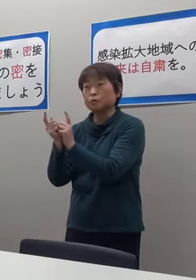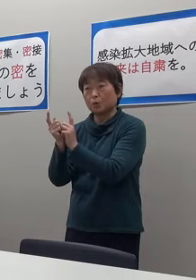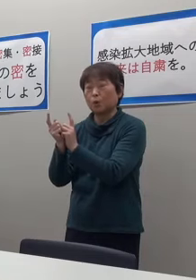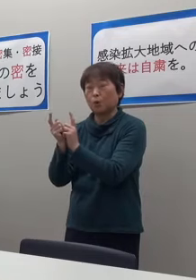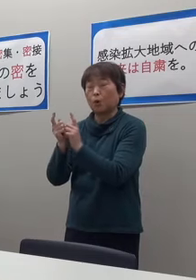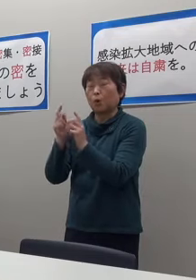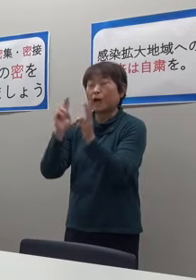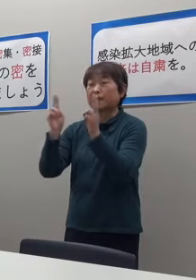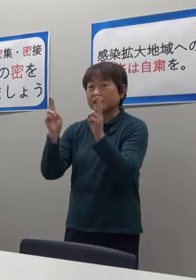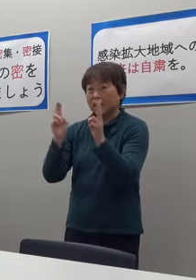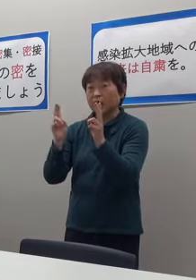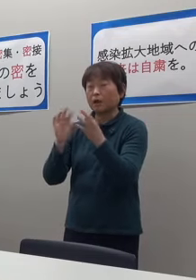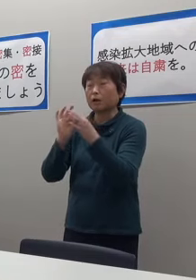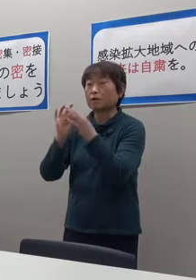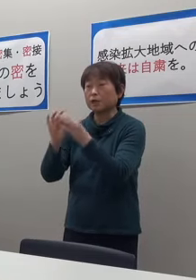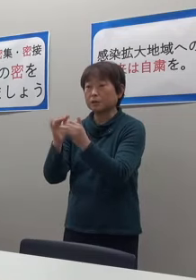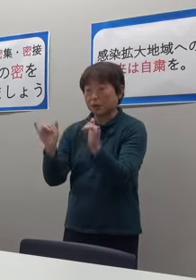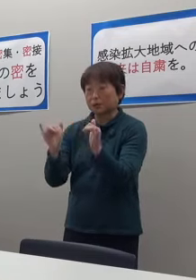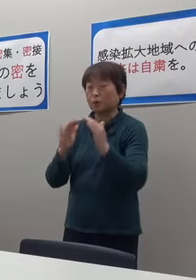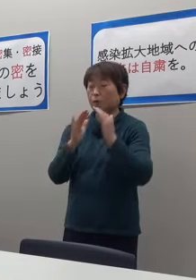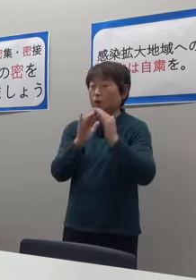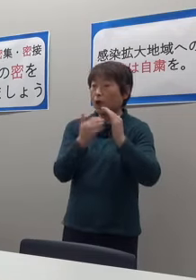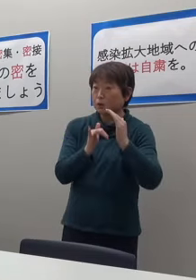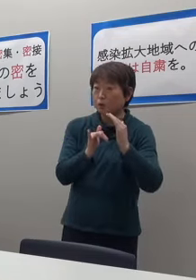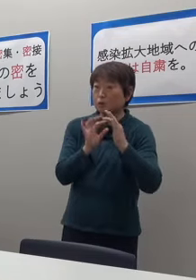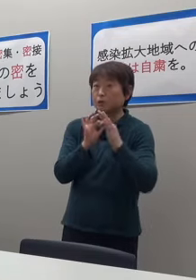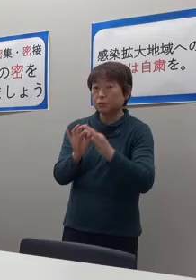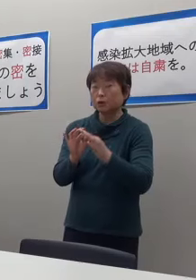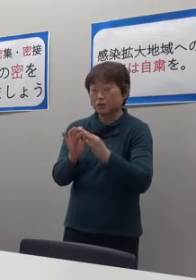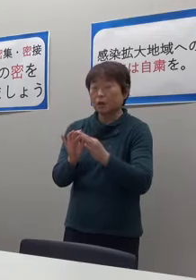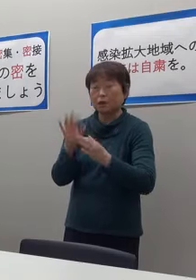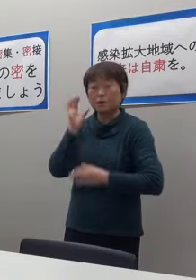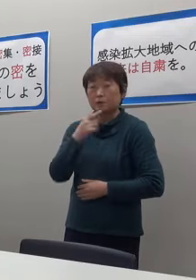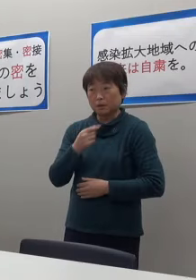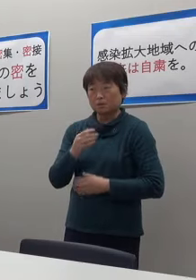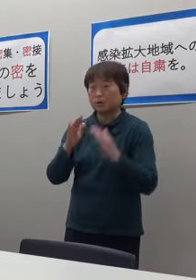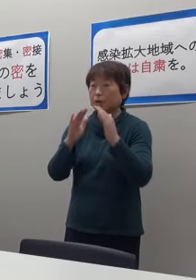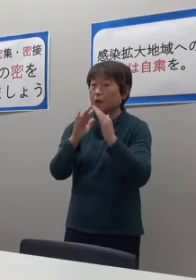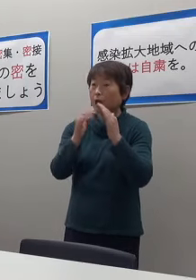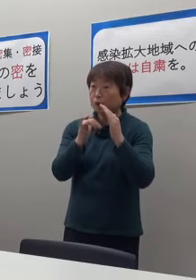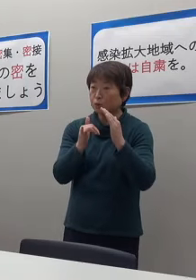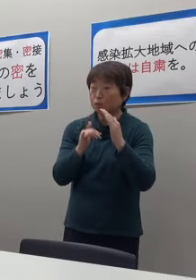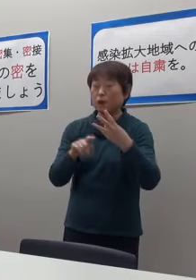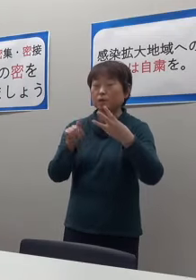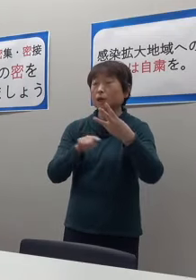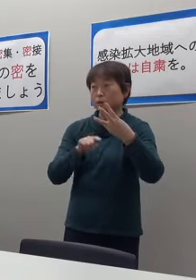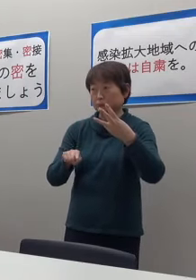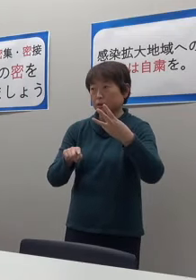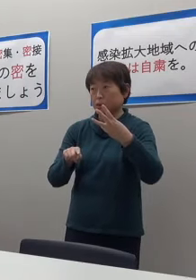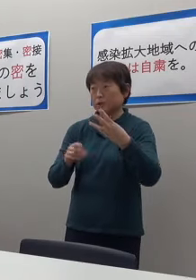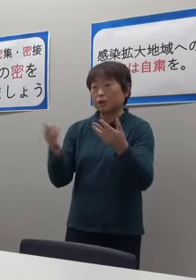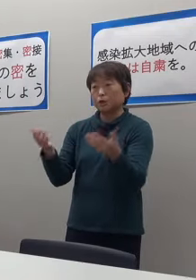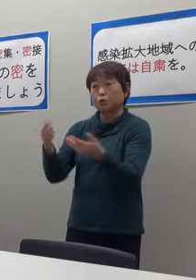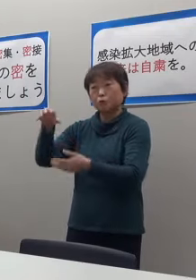理なんですけど、家族は3人で、 はい、 勤務先は11人、 濃厚接触者 の勤務